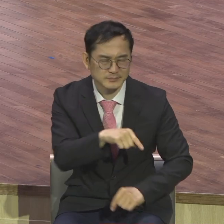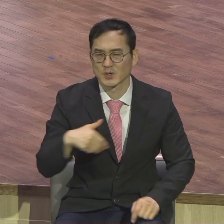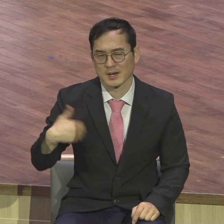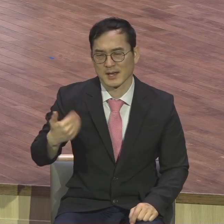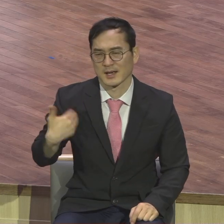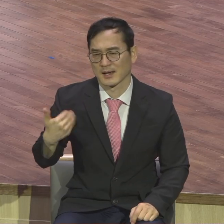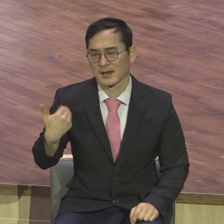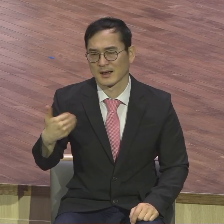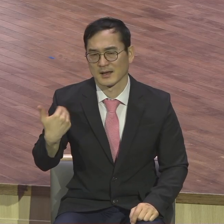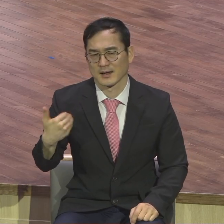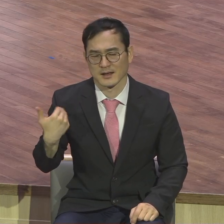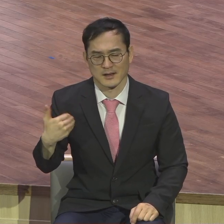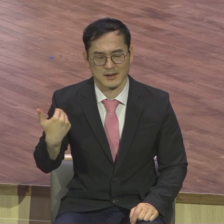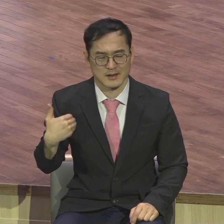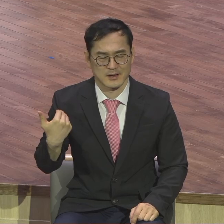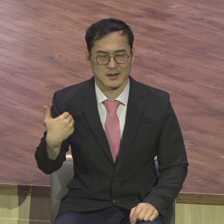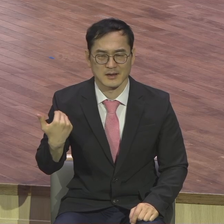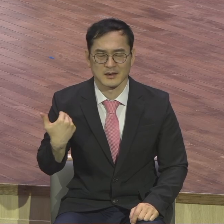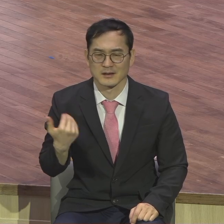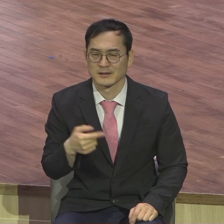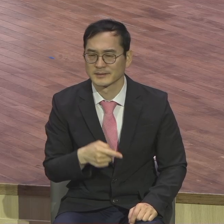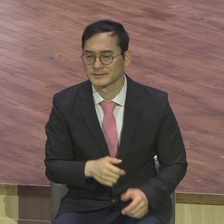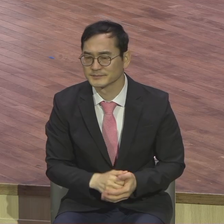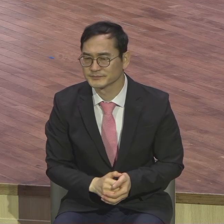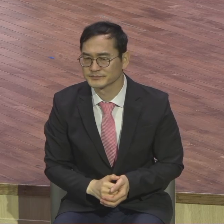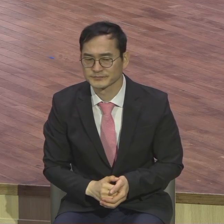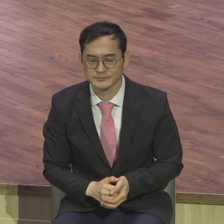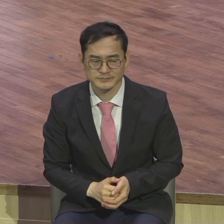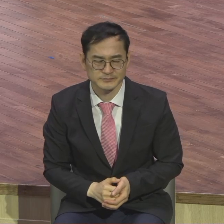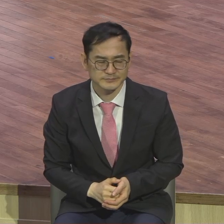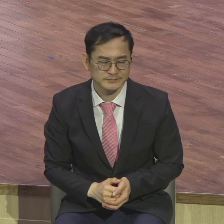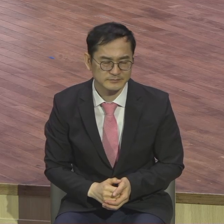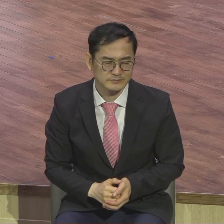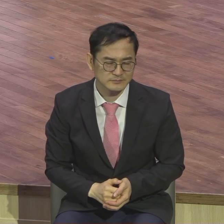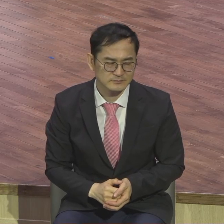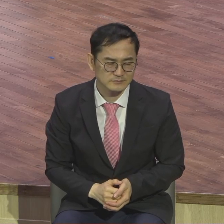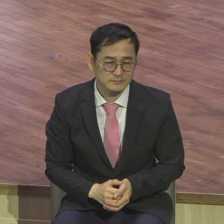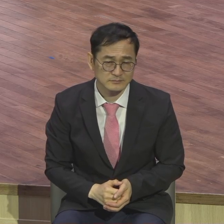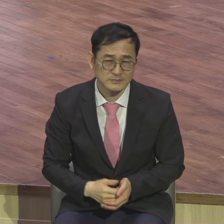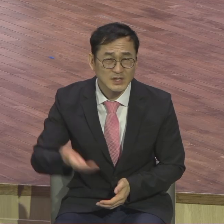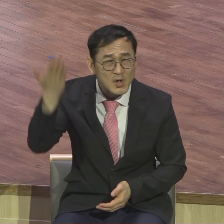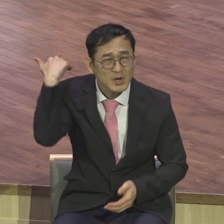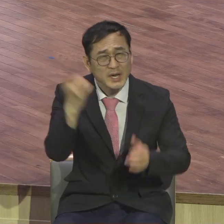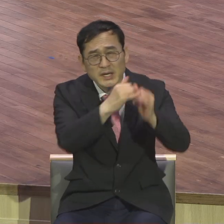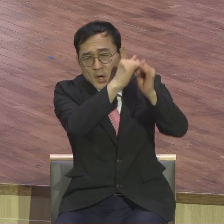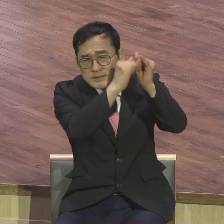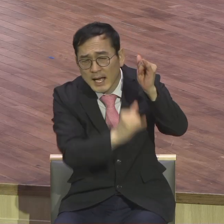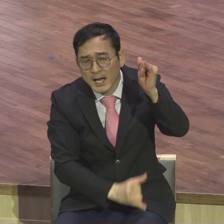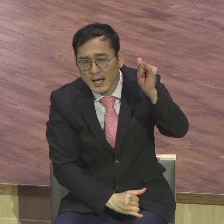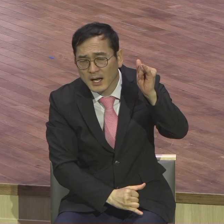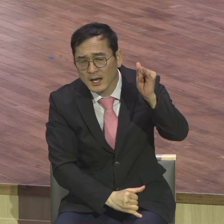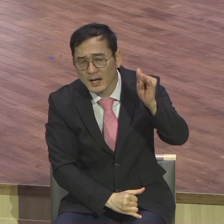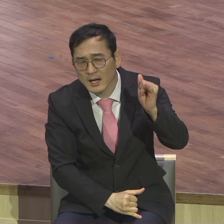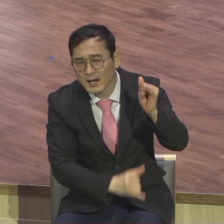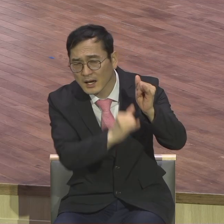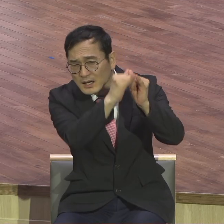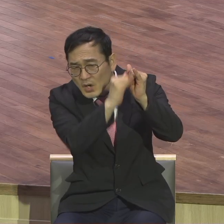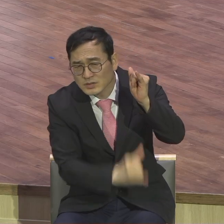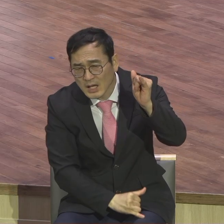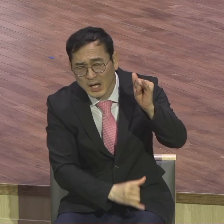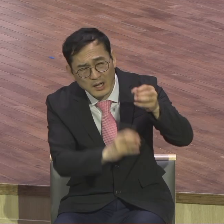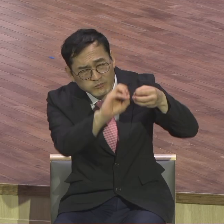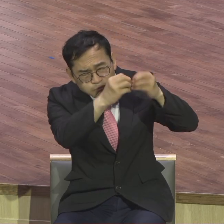기념하라고 오싱턴을 가면 딱 있어 있는데 왜 이것이 생겼는지는 전혀 몰라. 영적인 거 몰라. 이 은혜 못 받는